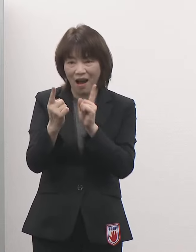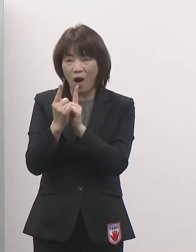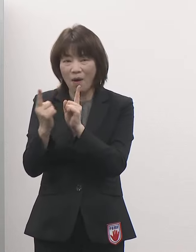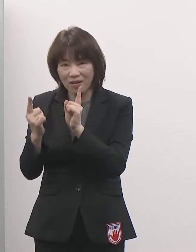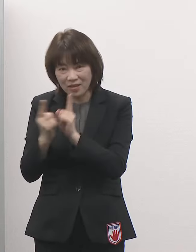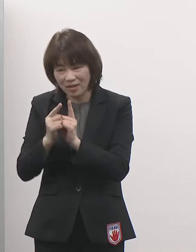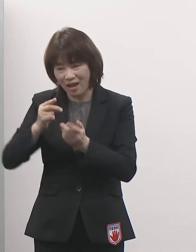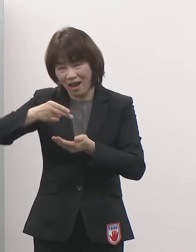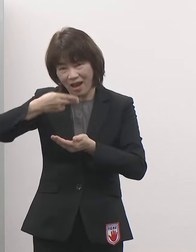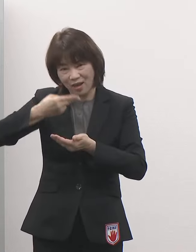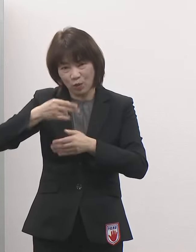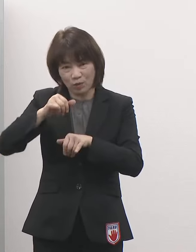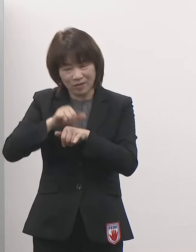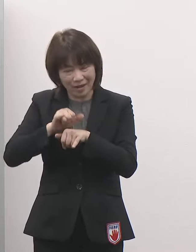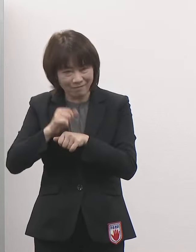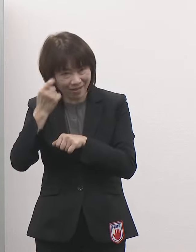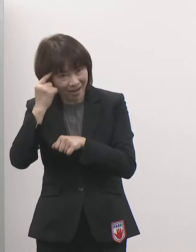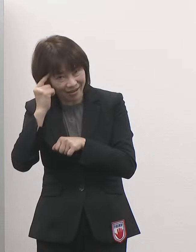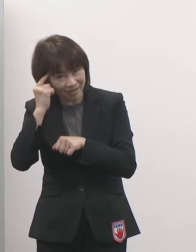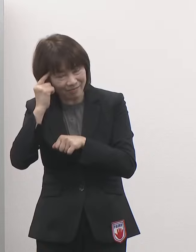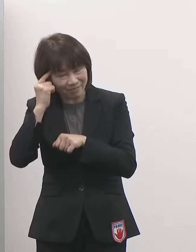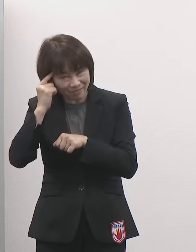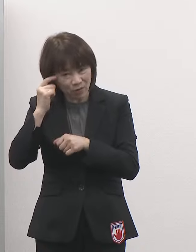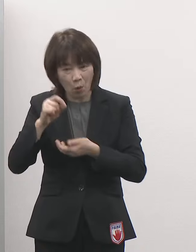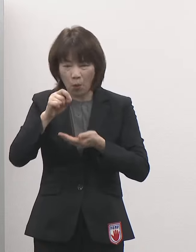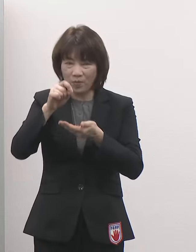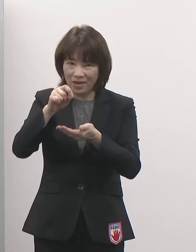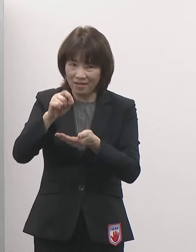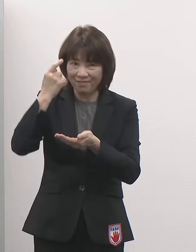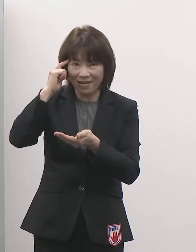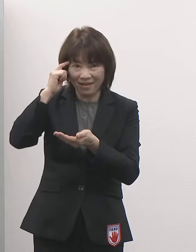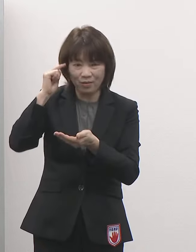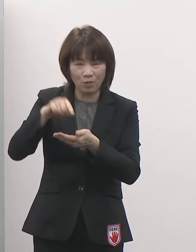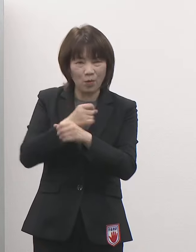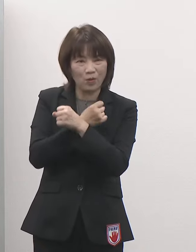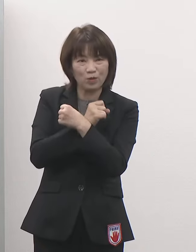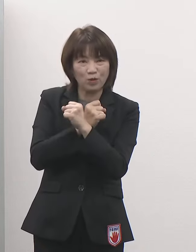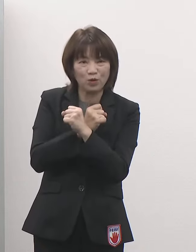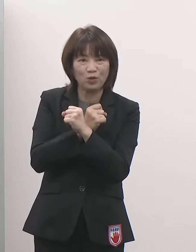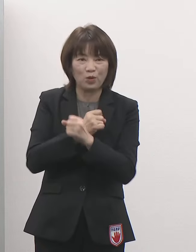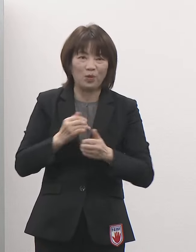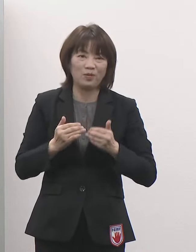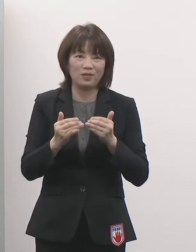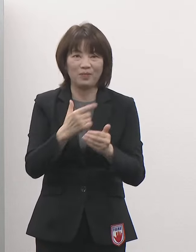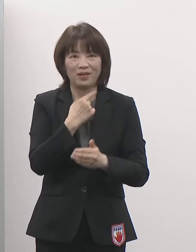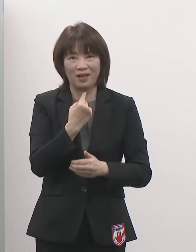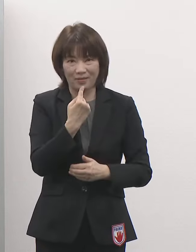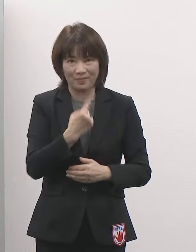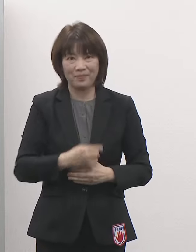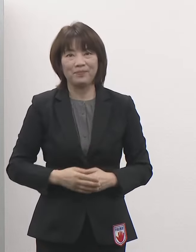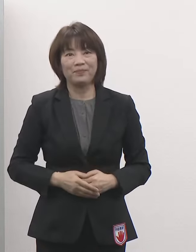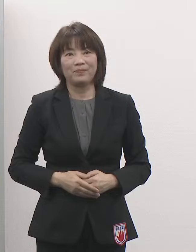うなんだというのが分かりやすく伝わるような、まあ、そういう工夫をですね、県内で進めてまいりたいと考えています。また